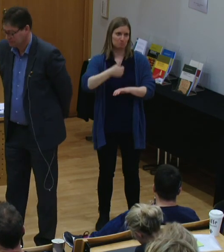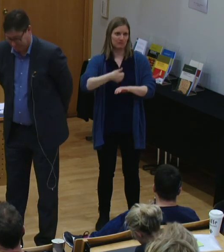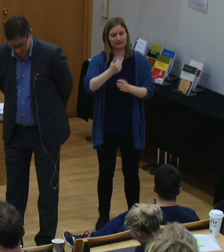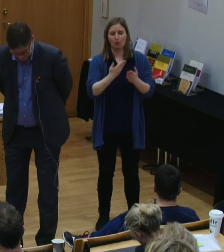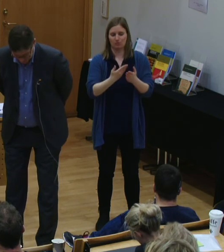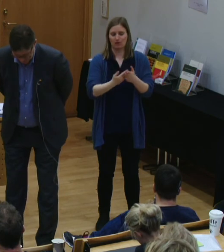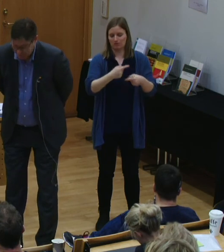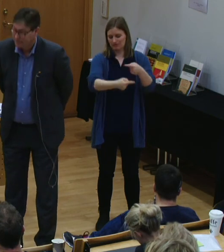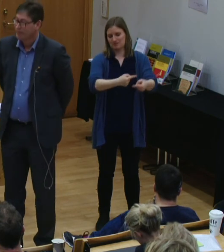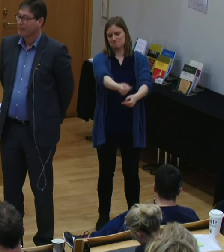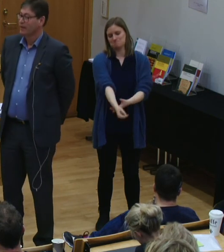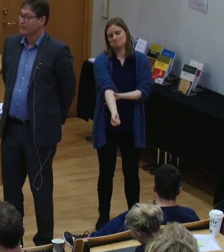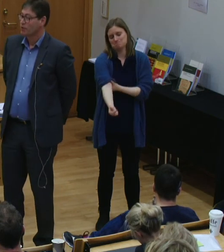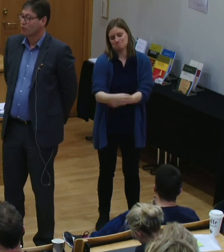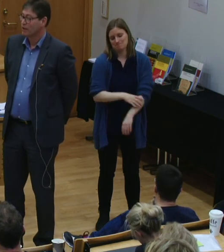oppgave videre, altså.